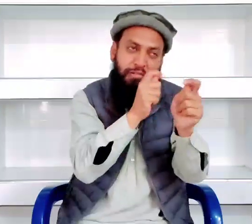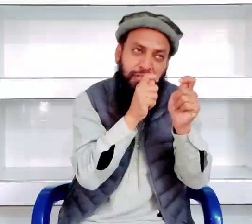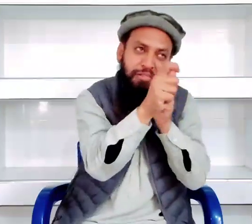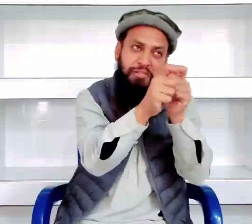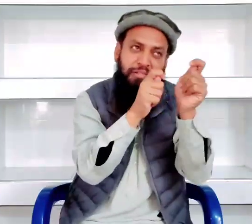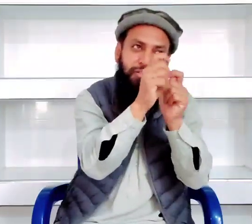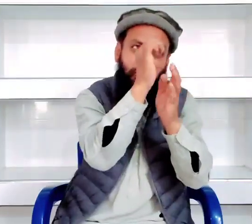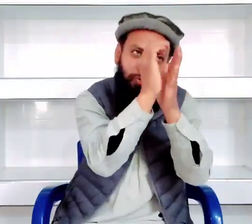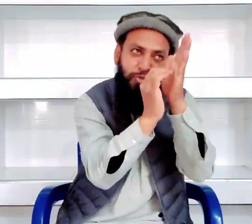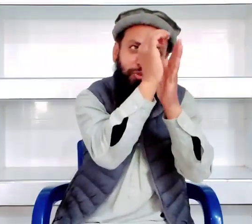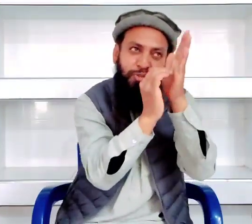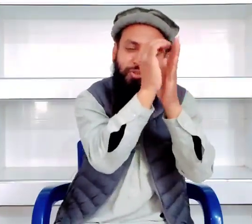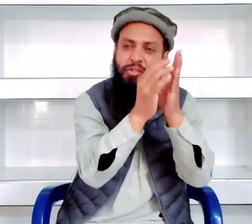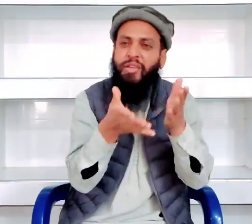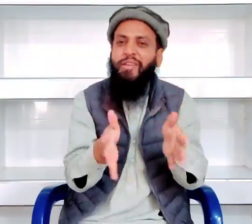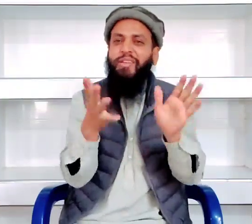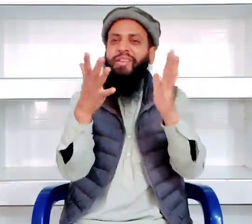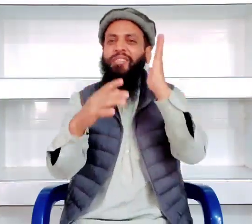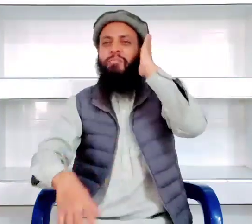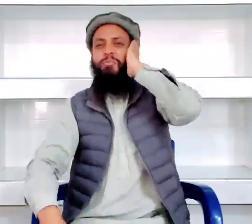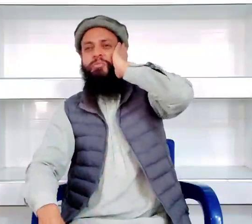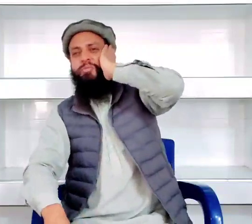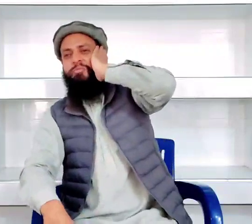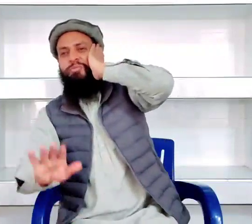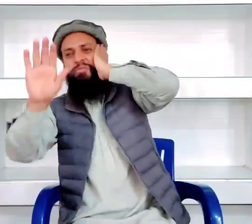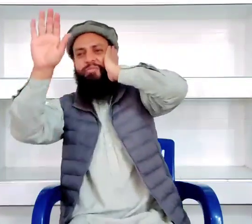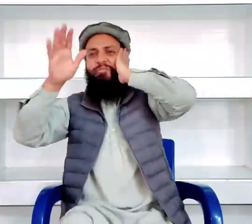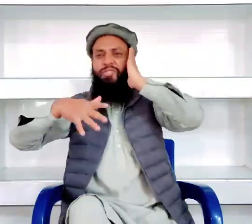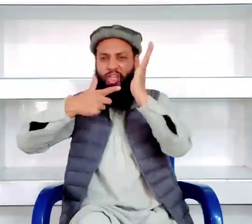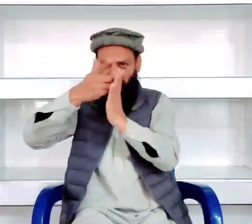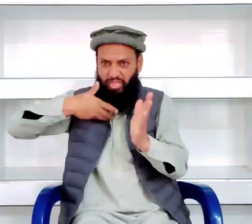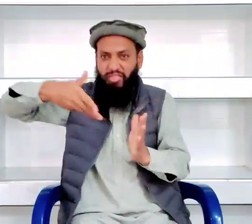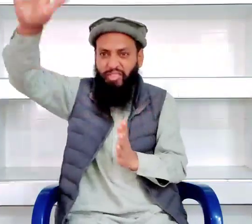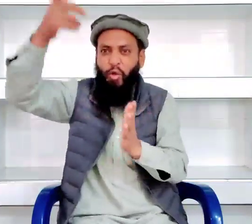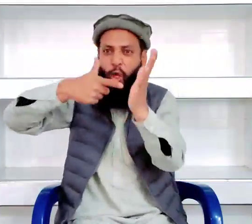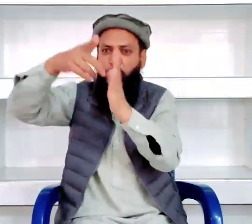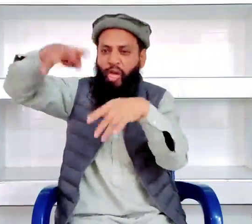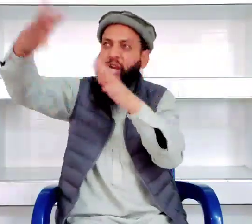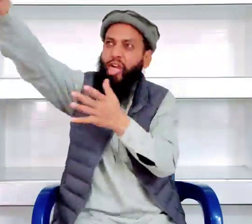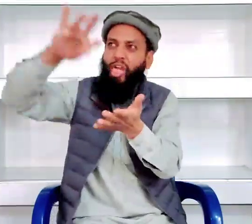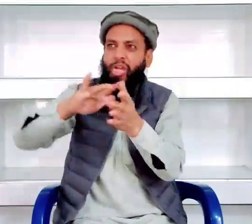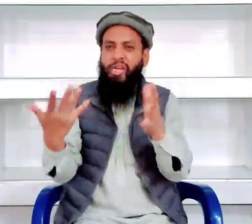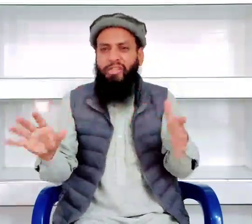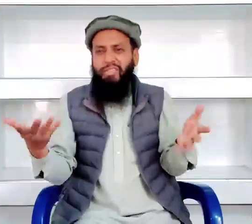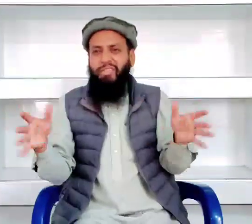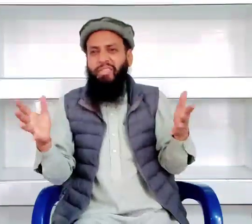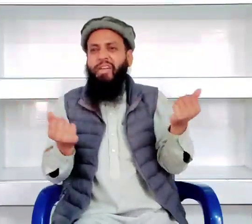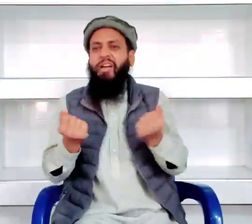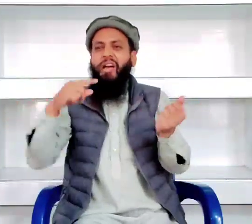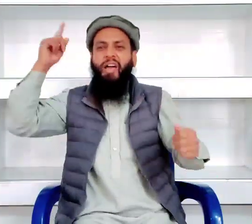ہے ٹھیک نہیں لیکن اگر ایسے علاقے بات سارے بھی ہمارے بھی علاقے ایسے ہیں کہ جدھر اس طرح کے وسائل نہیں اور اس قسم